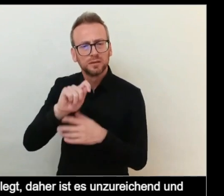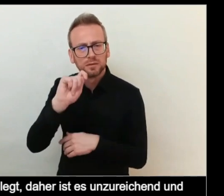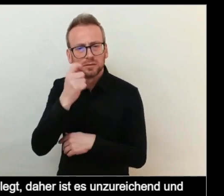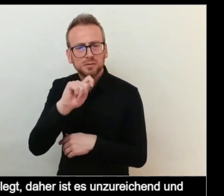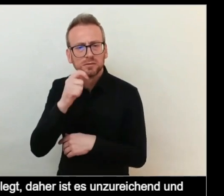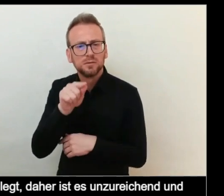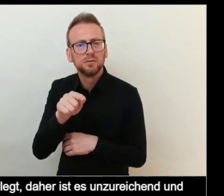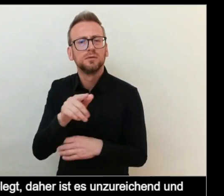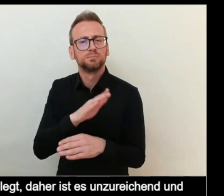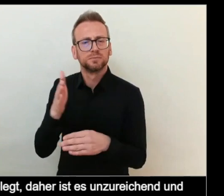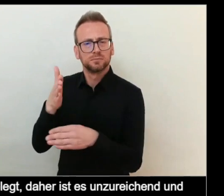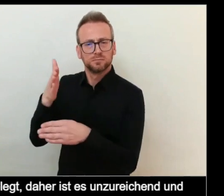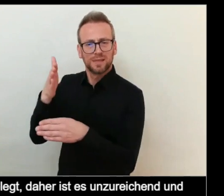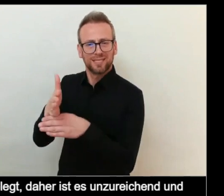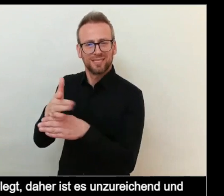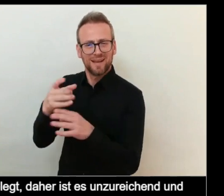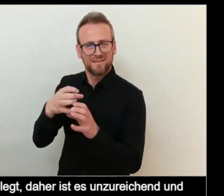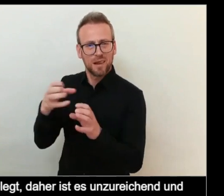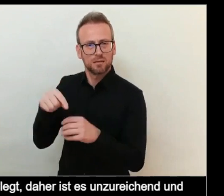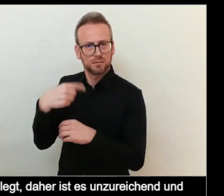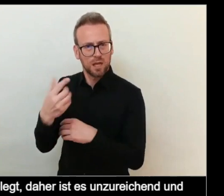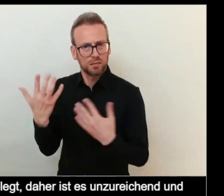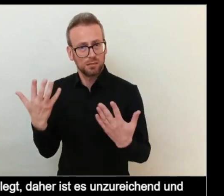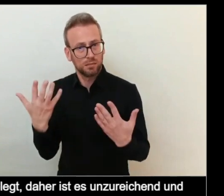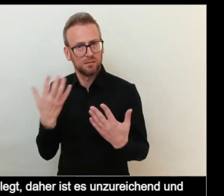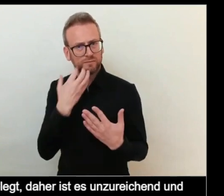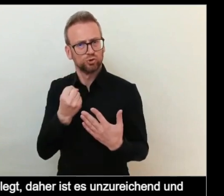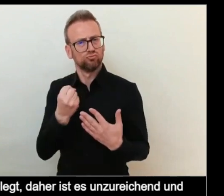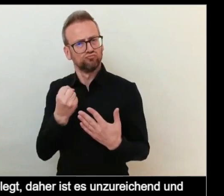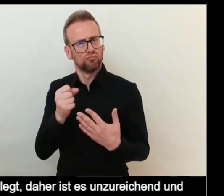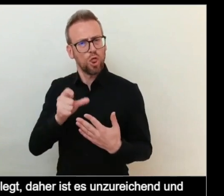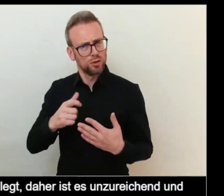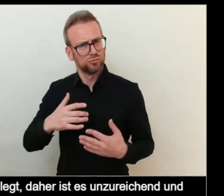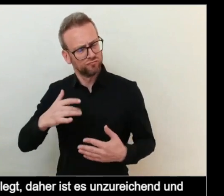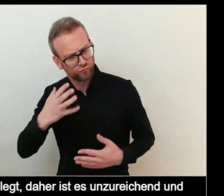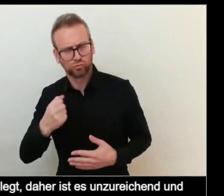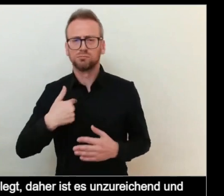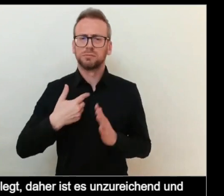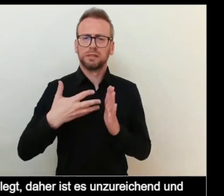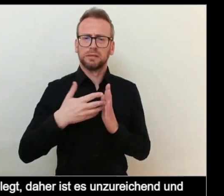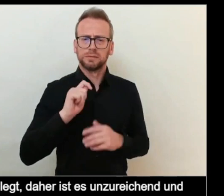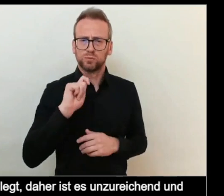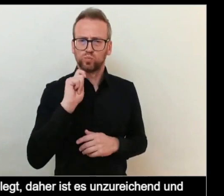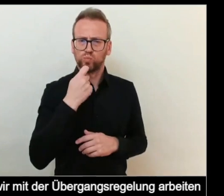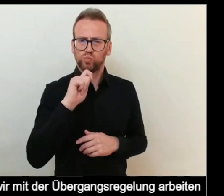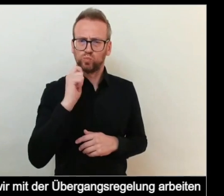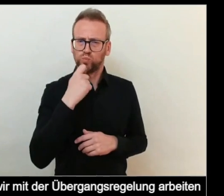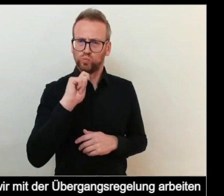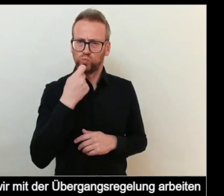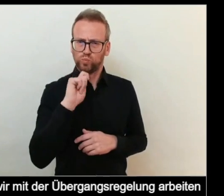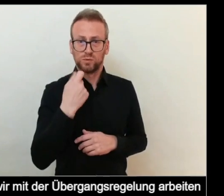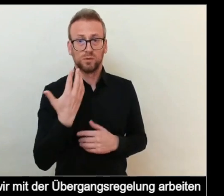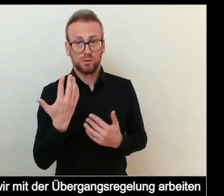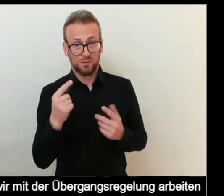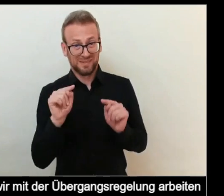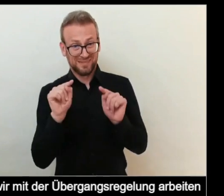pädagogischen Willkommensgruppen, ich erinnere mich da ein bisschen an die Nachhilfeprojekte mit dem Brückenbauen, was dann ein bisschen